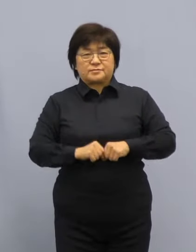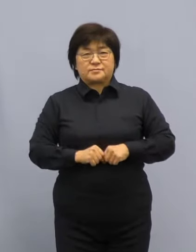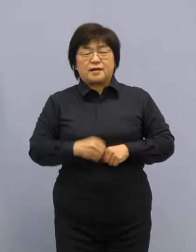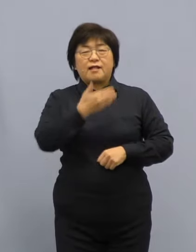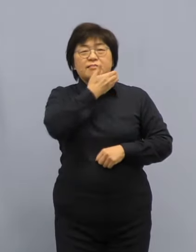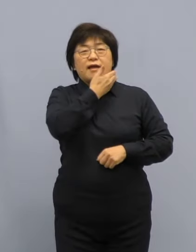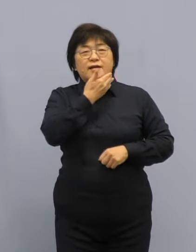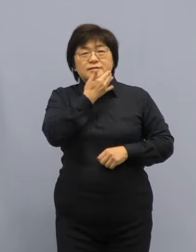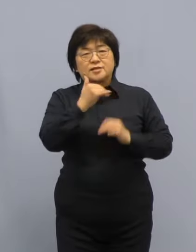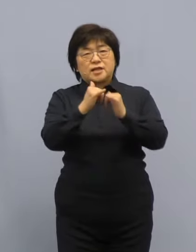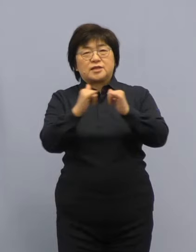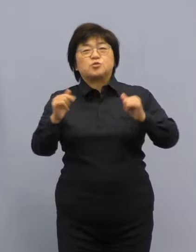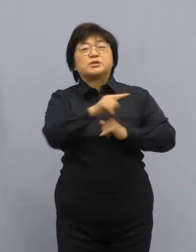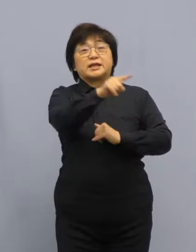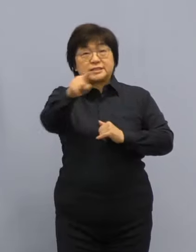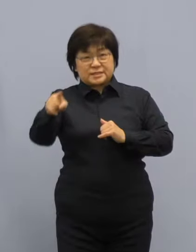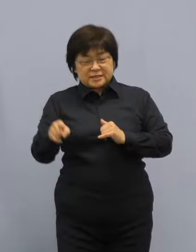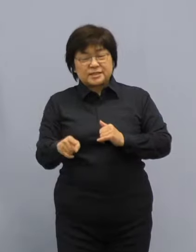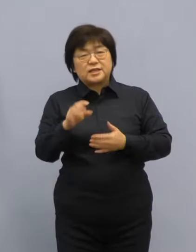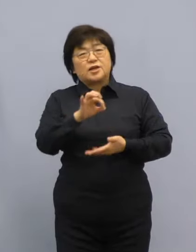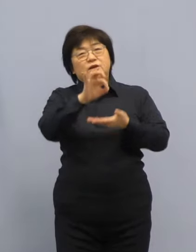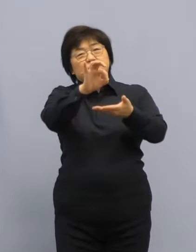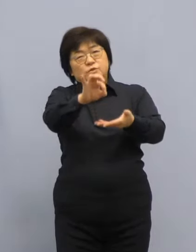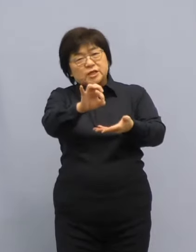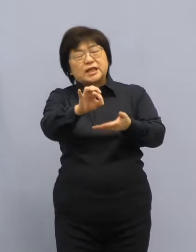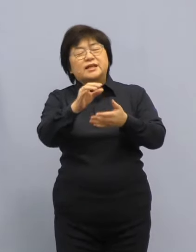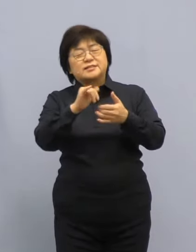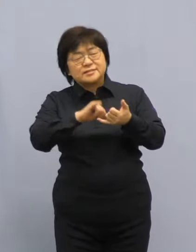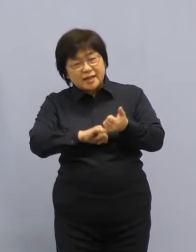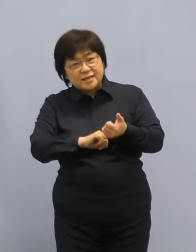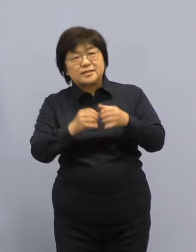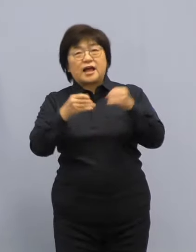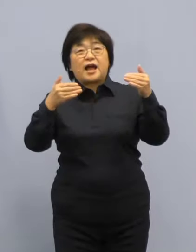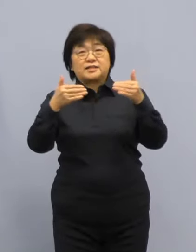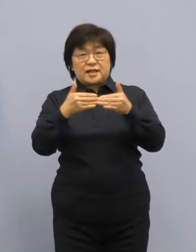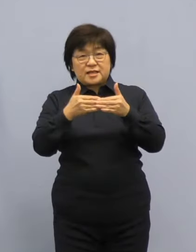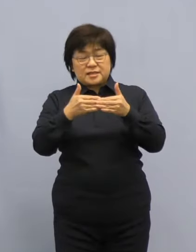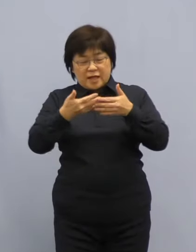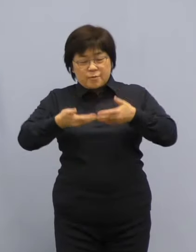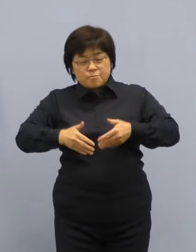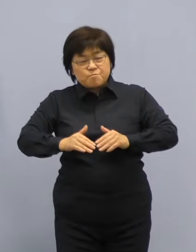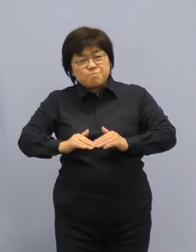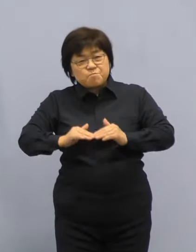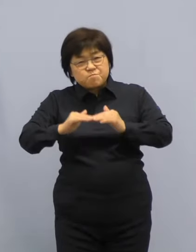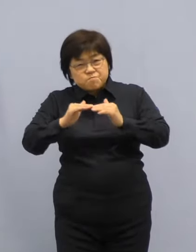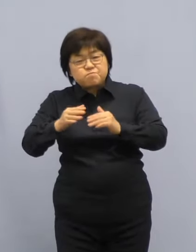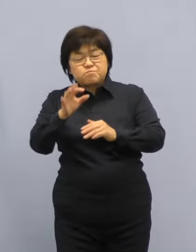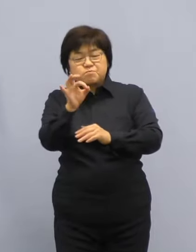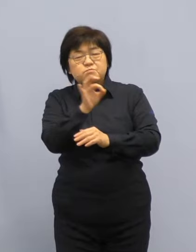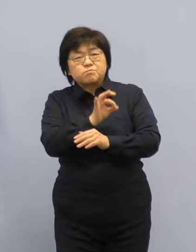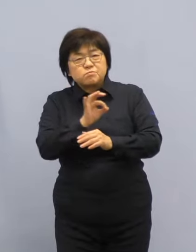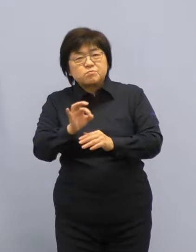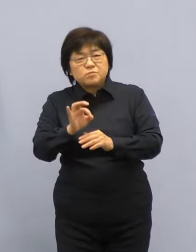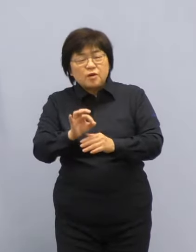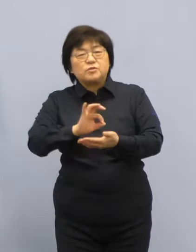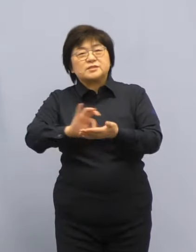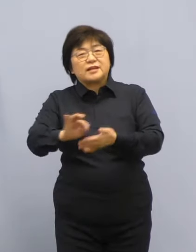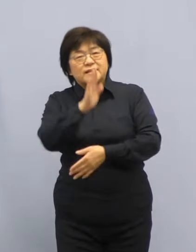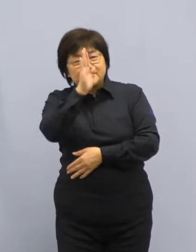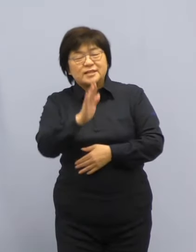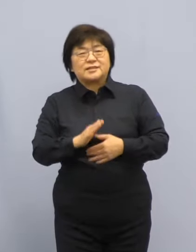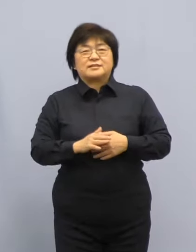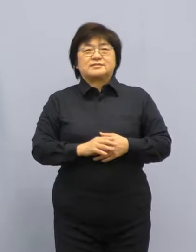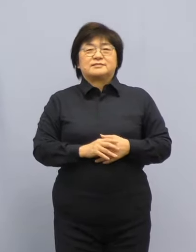々へお歳暮を送る機会がございましたら、ぜひ長崎で生まれ育った長崎県産品をお選びいただきますようにお願いをいたします